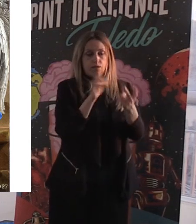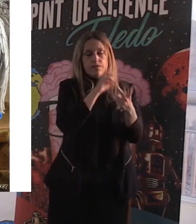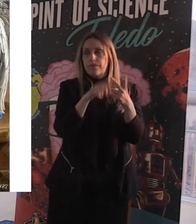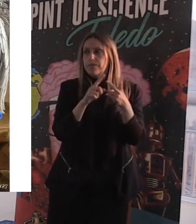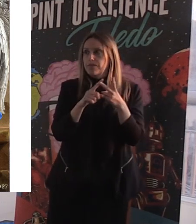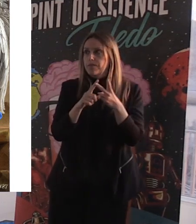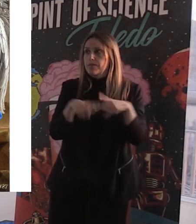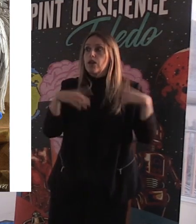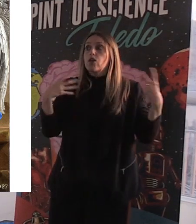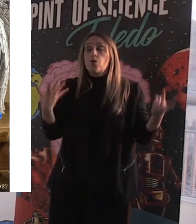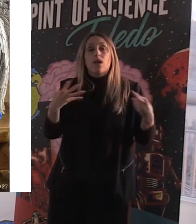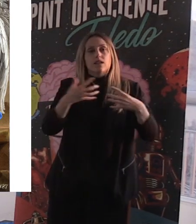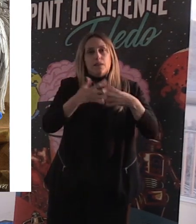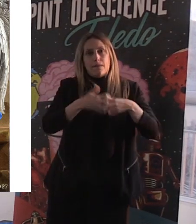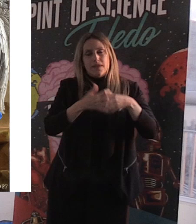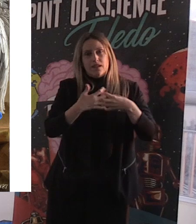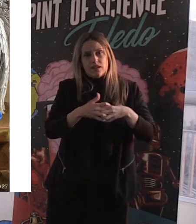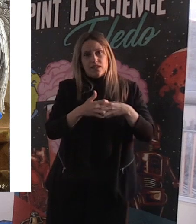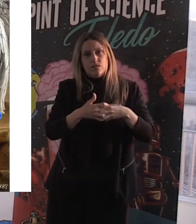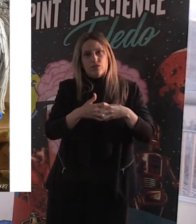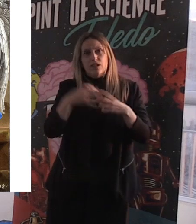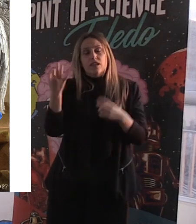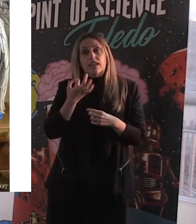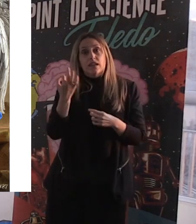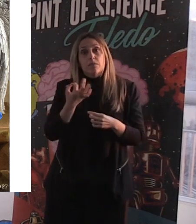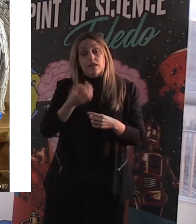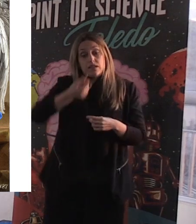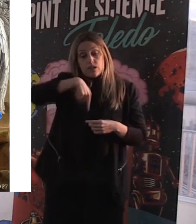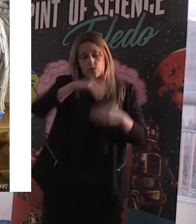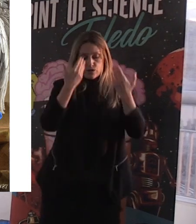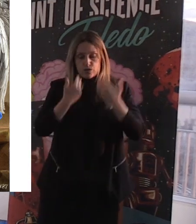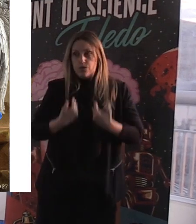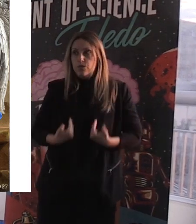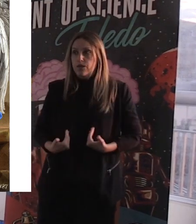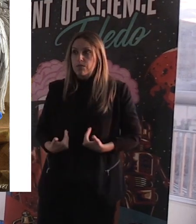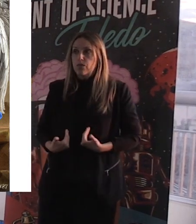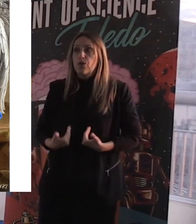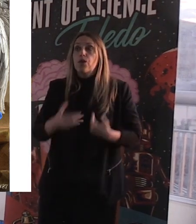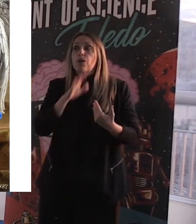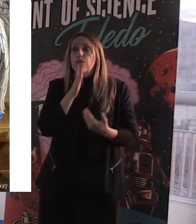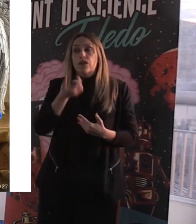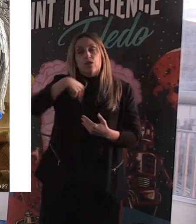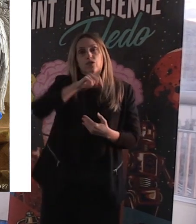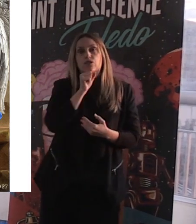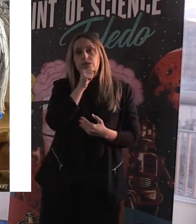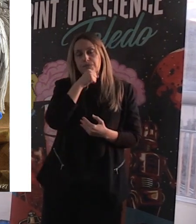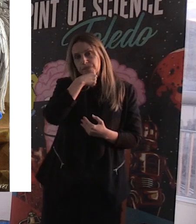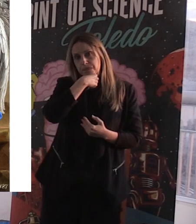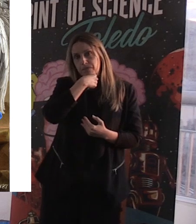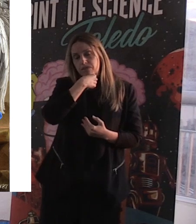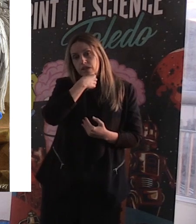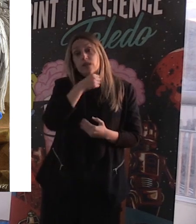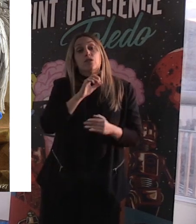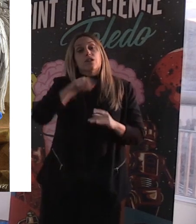¿cuáles son los mecanismos? ¿Qué está pasando en nuestro cuerpo que envejecemos y al final